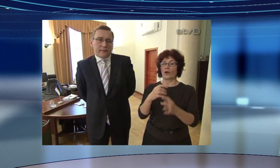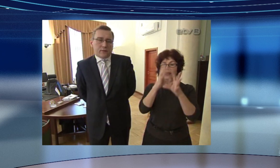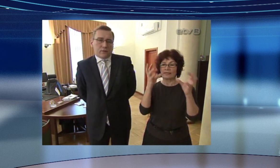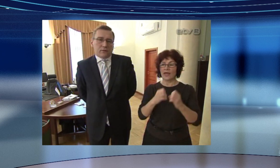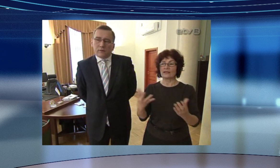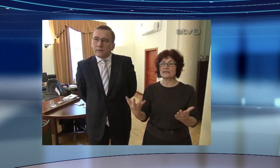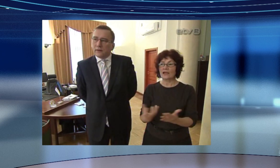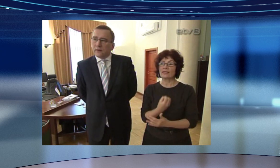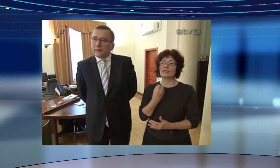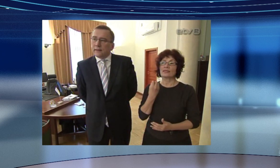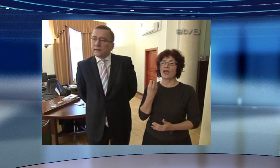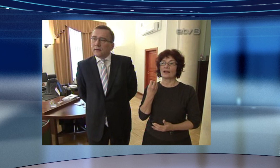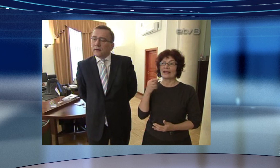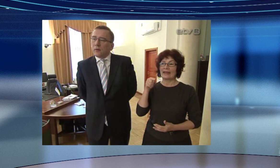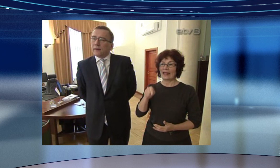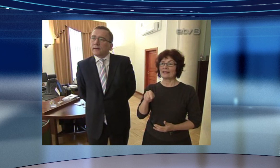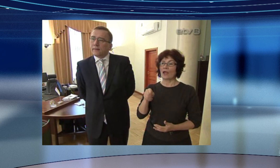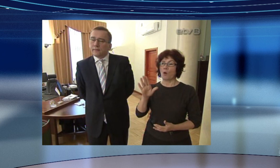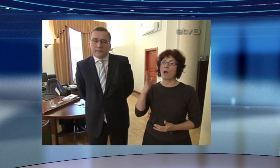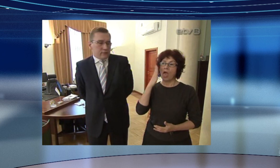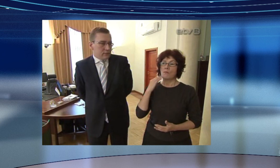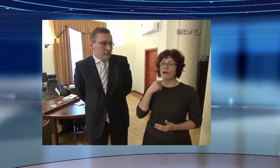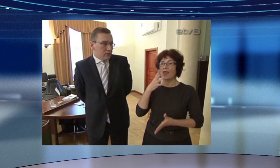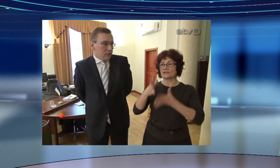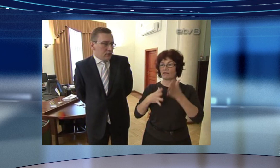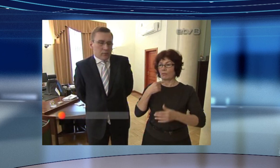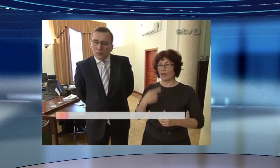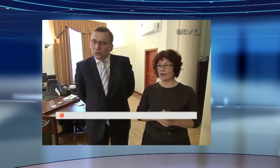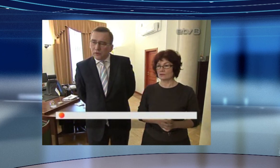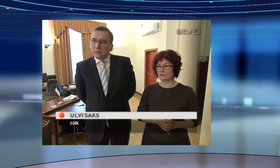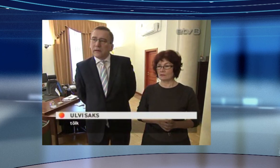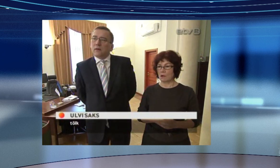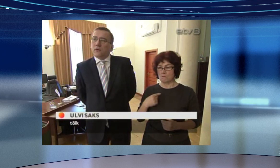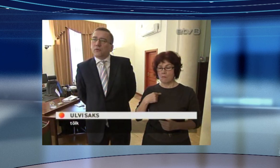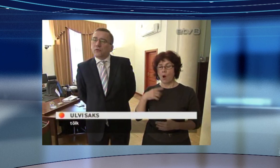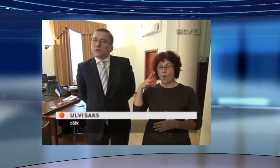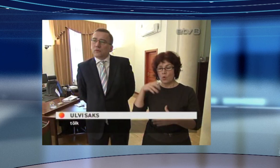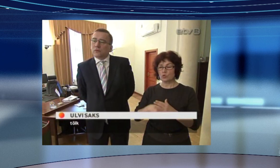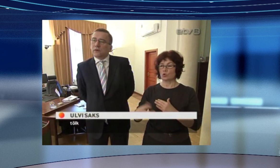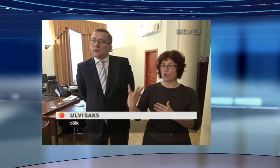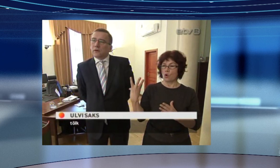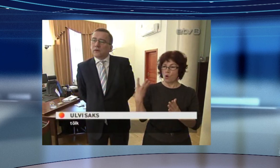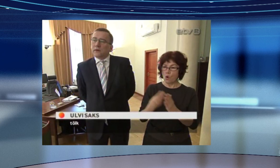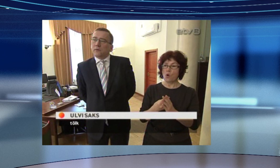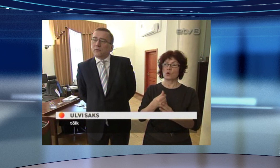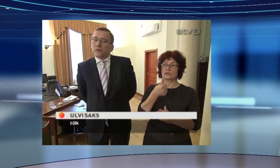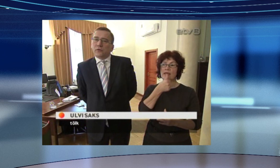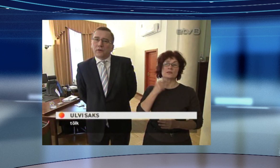kätte saadav nende emakeeles. Ja ma usun, et me leiame üheskoos kurtide liidu juhtidega